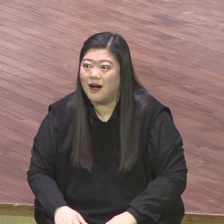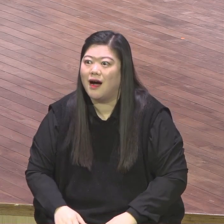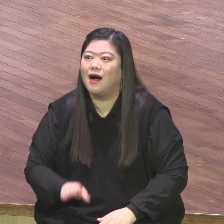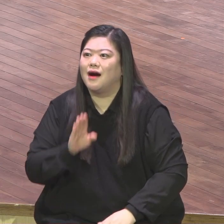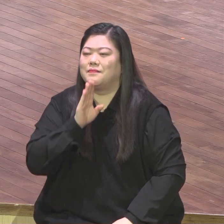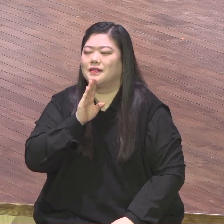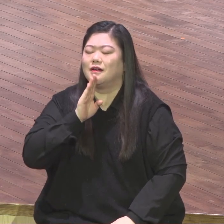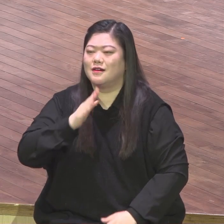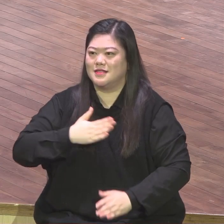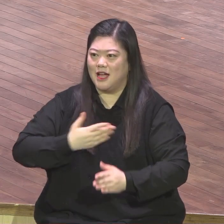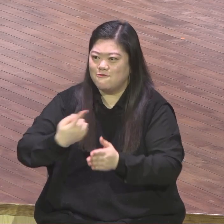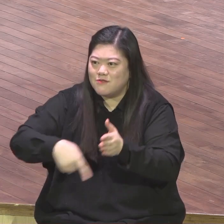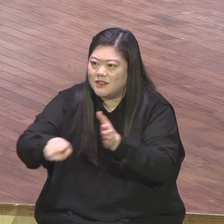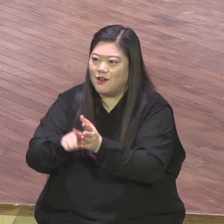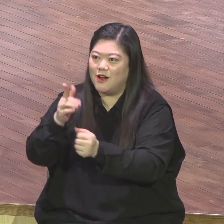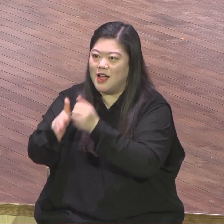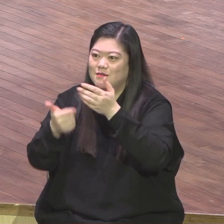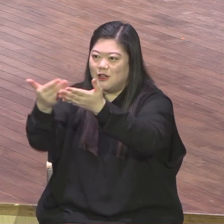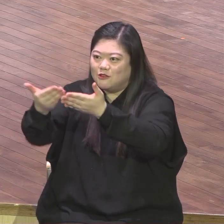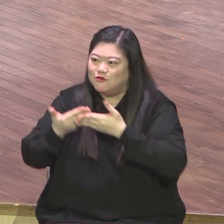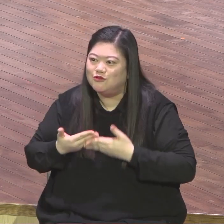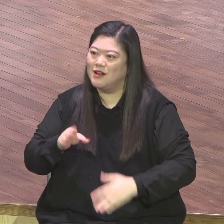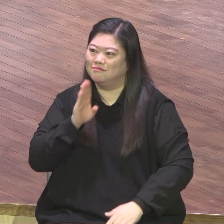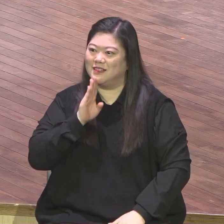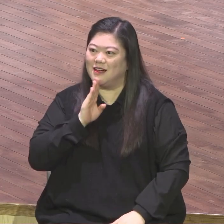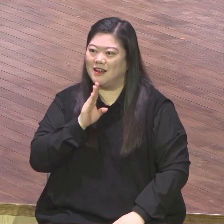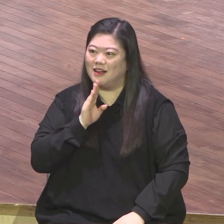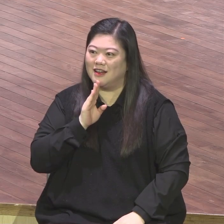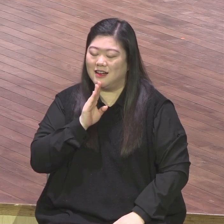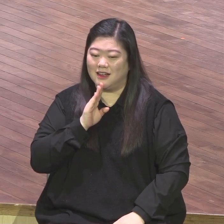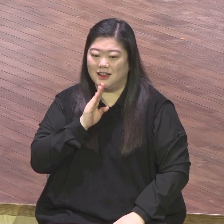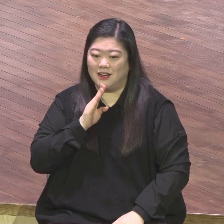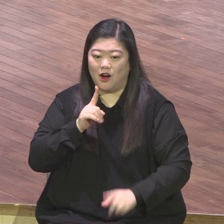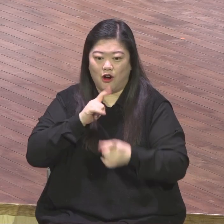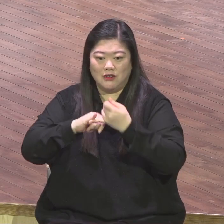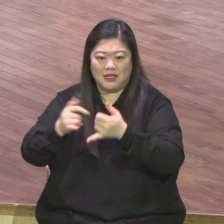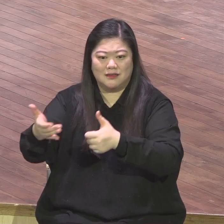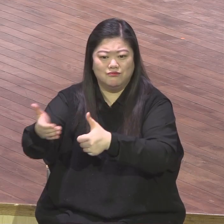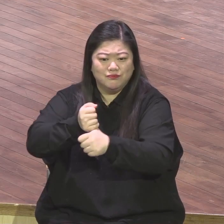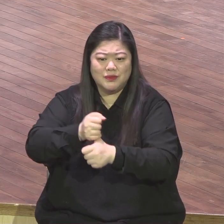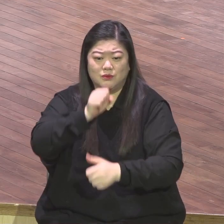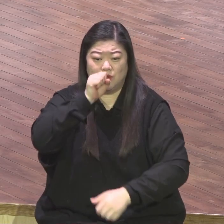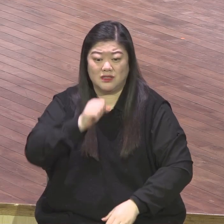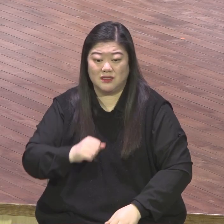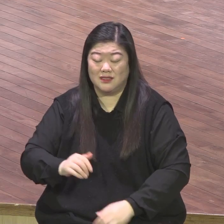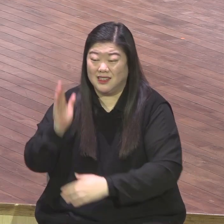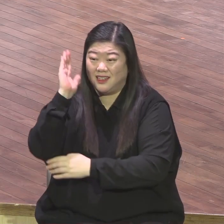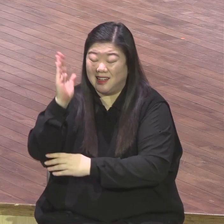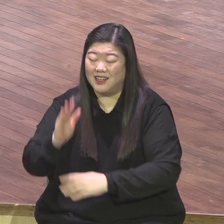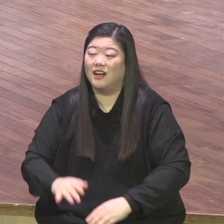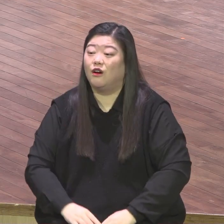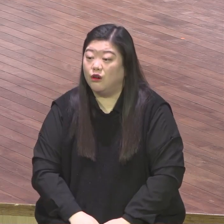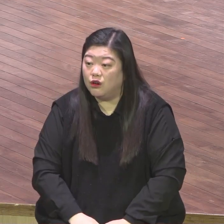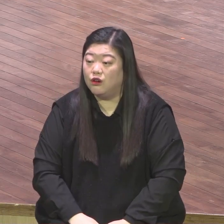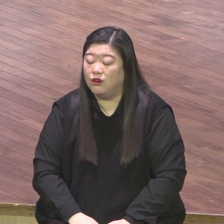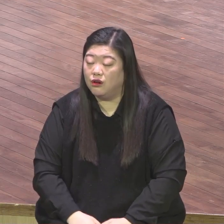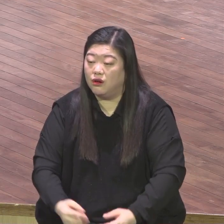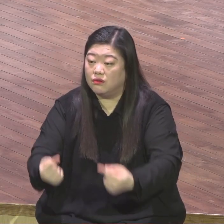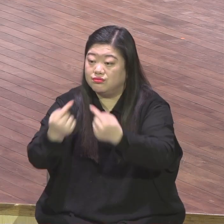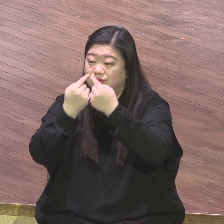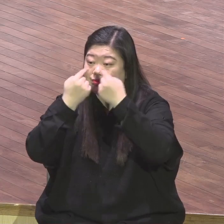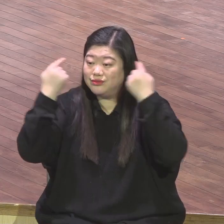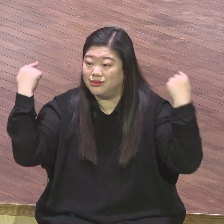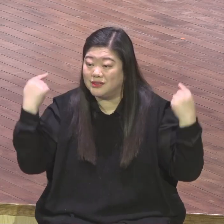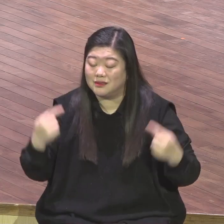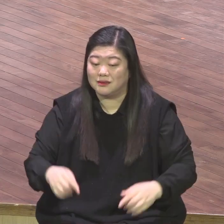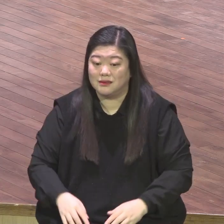위해서. 아멘. 그렇게 여러분이 잡아줘야 그 바른 신앙생활이에요. 무슨 능력이